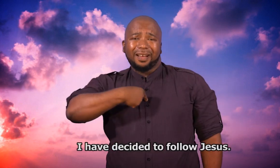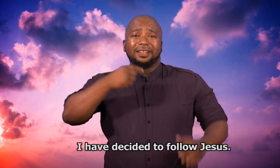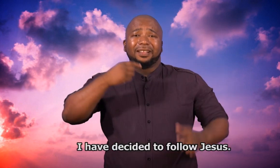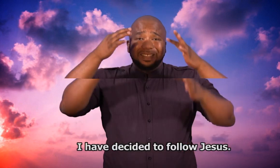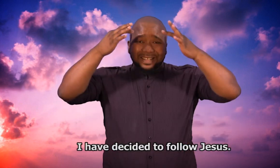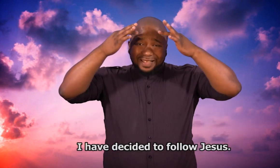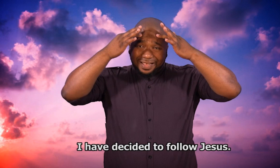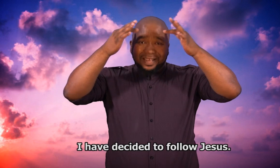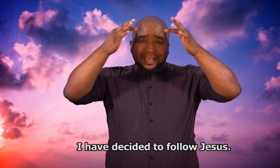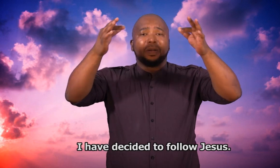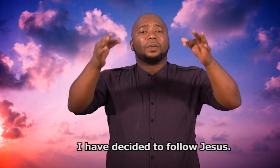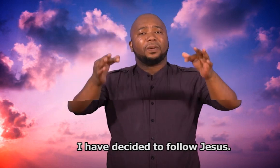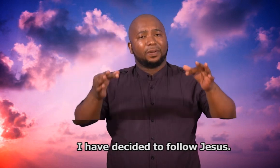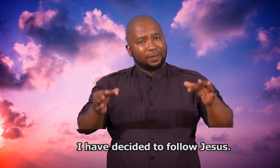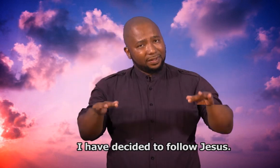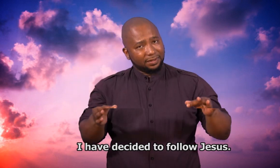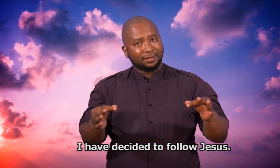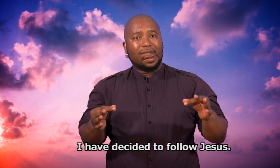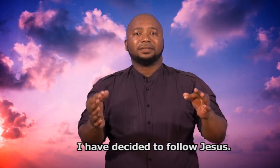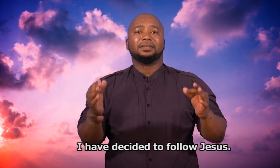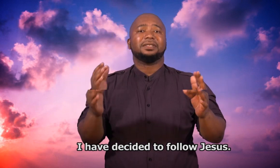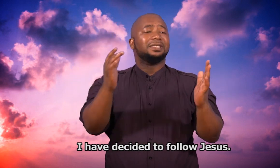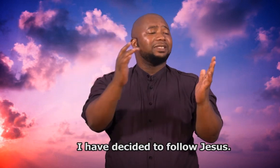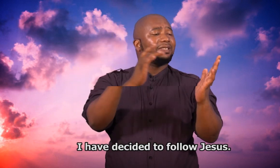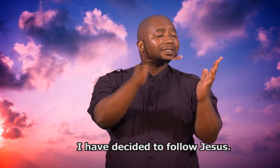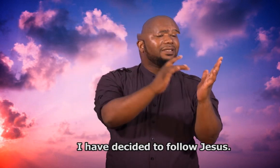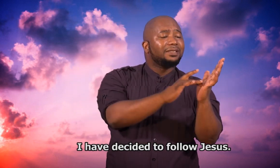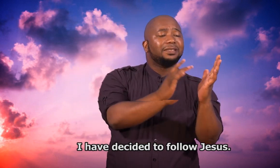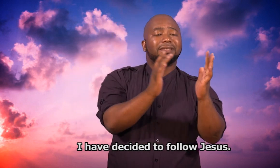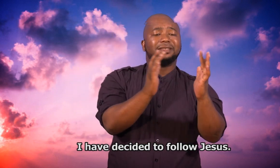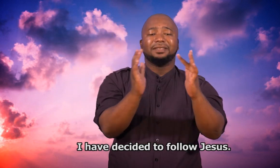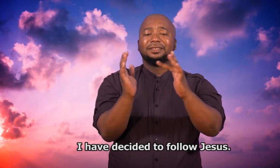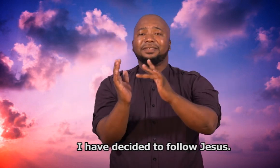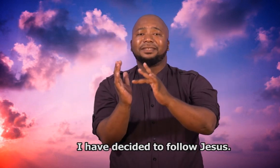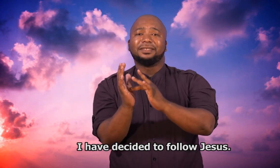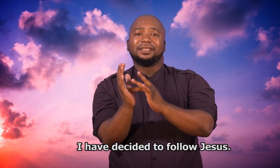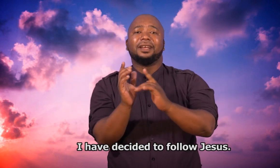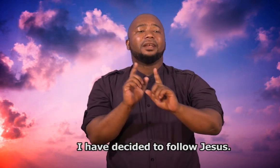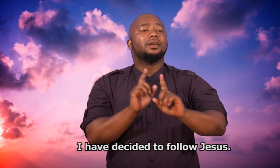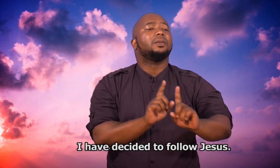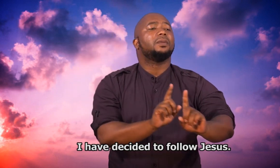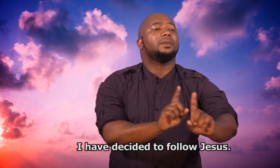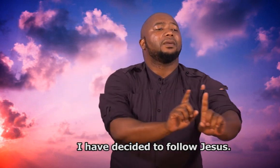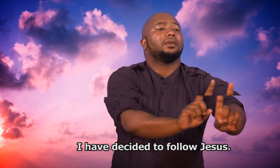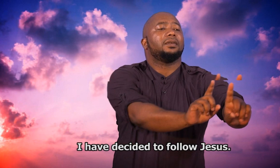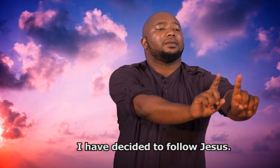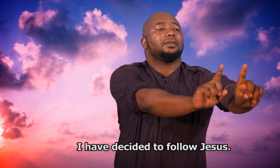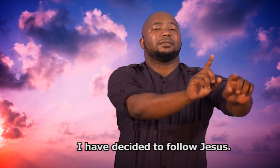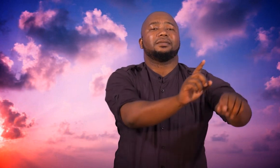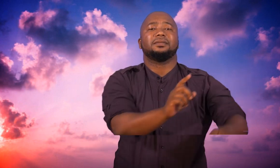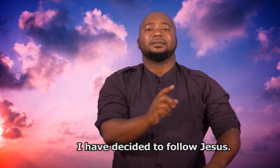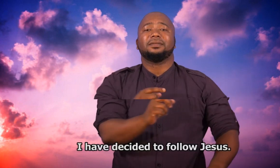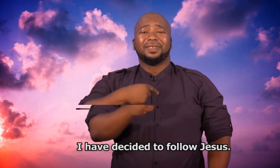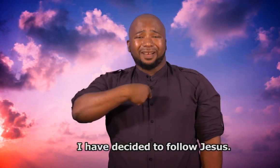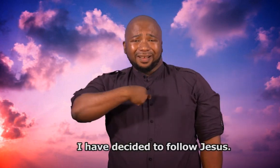have decided to follow Jesus. I